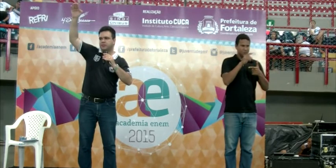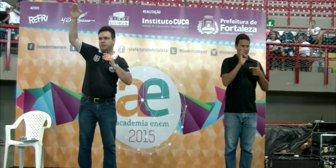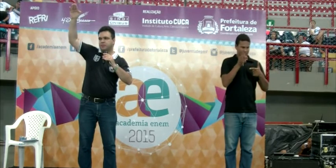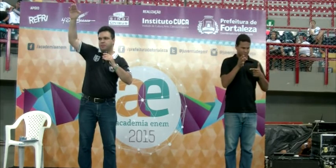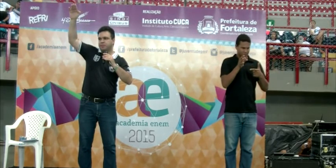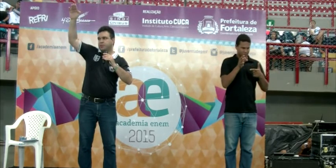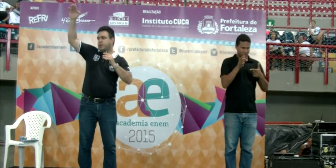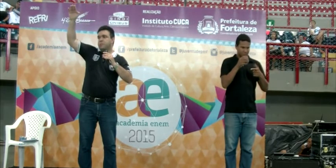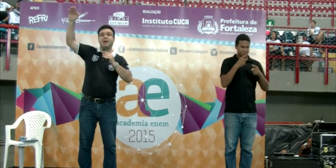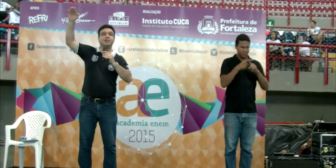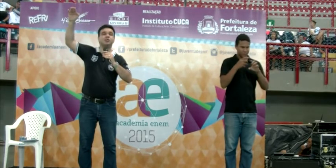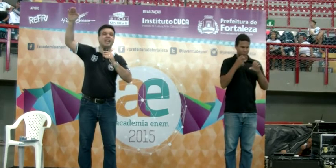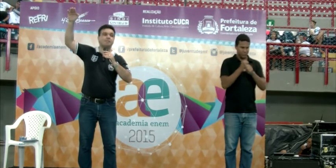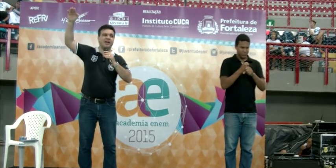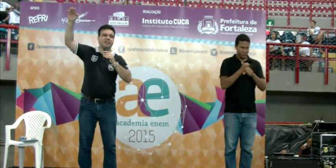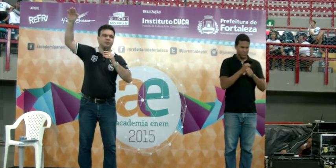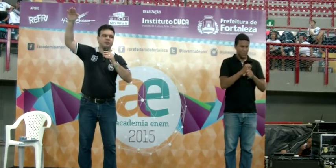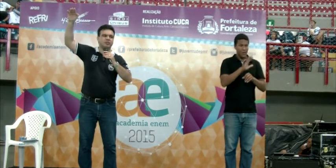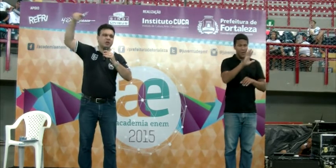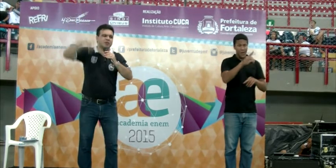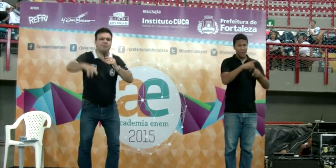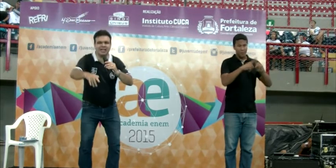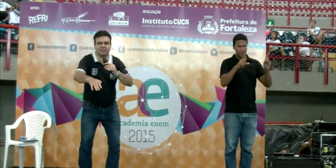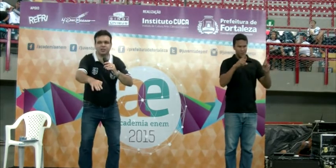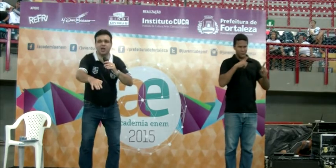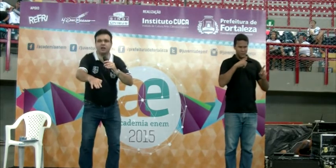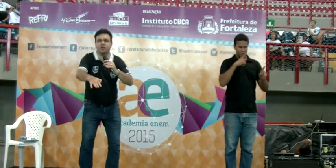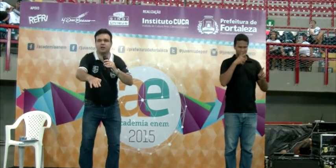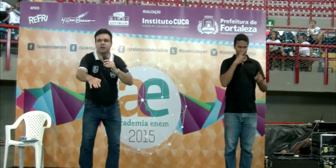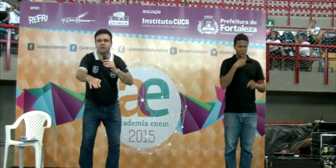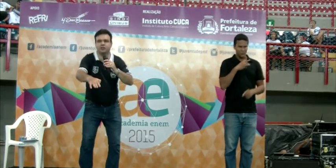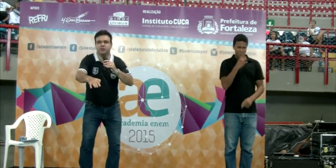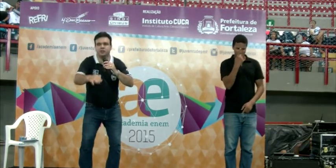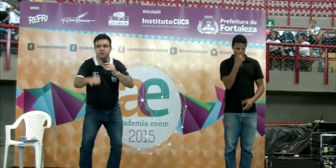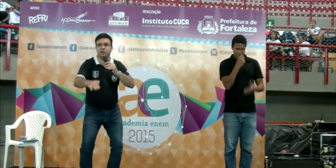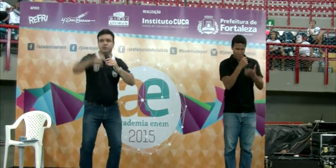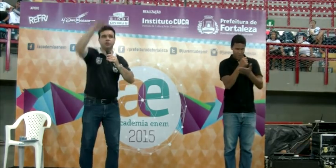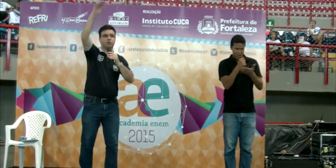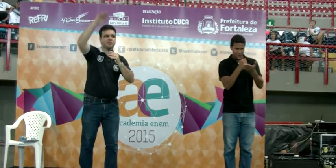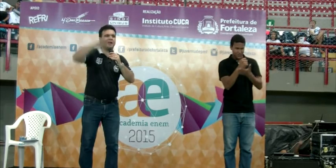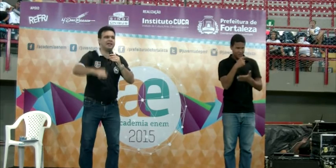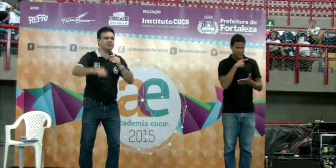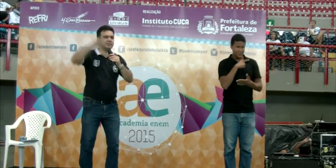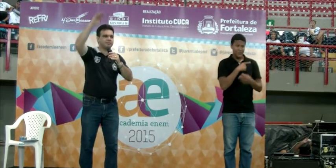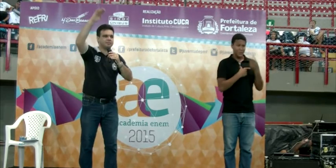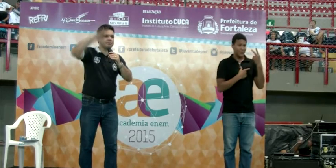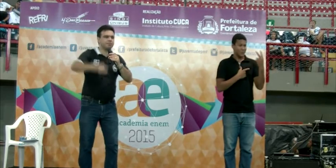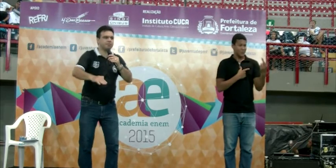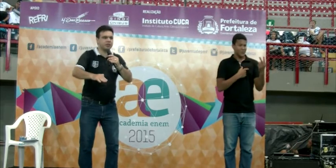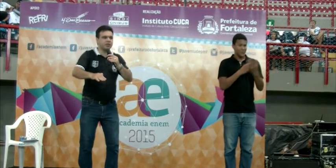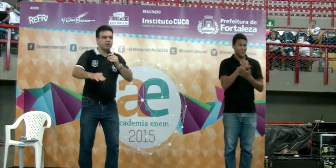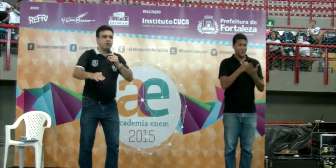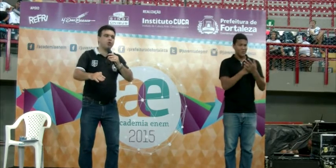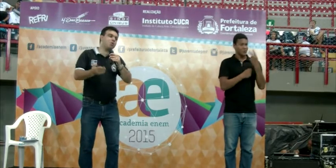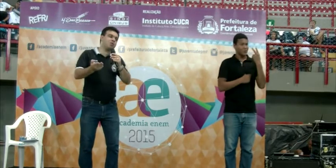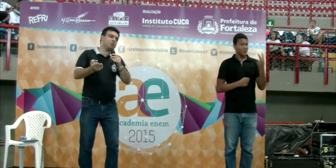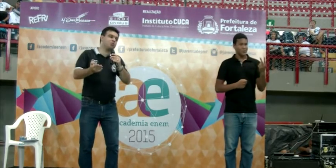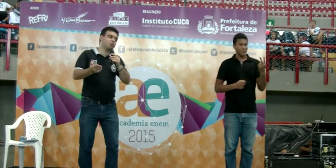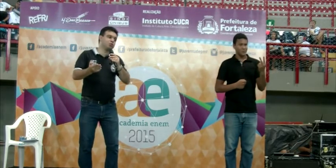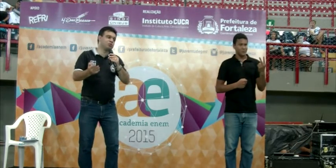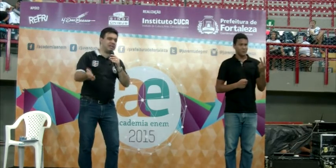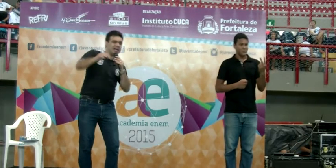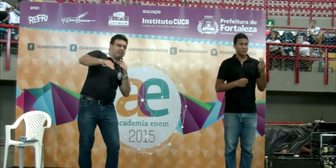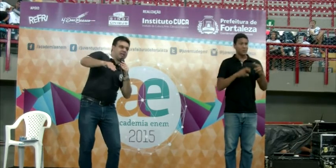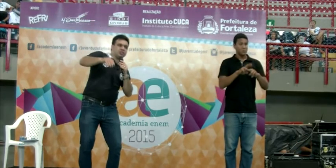altura? Mas no trapézio tem uma base só? Não são duas bases?